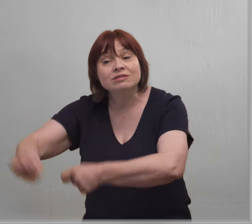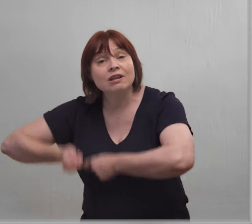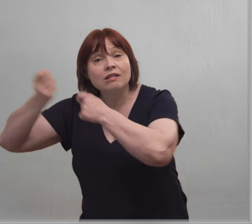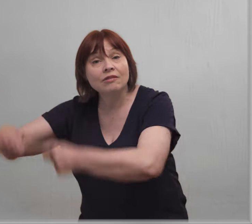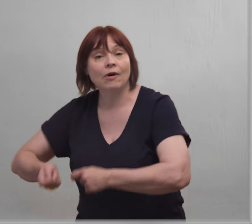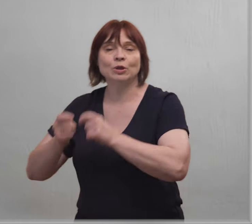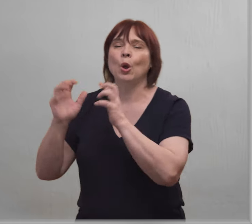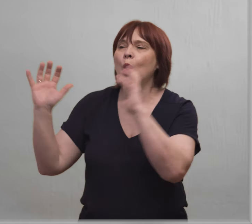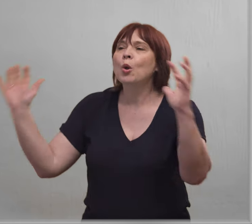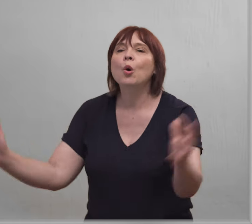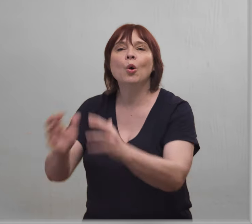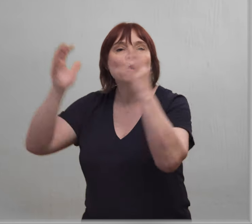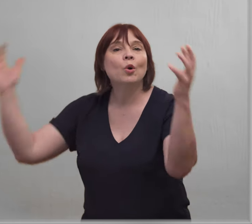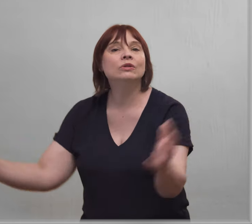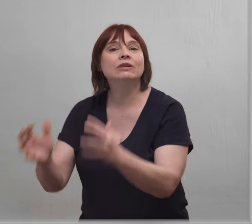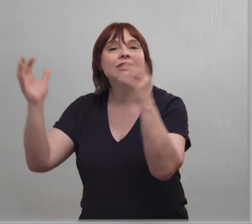его.